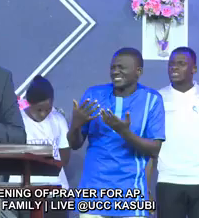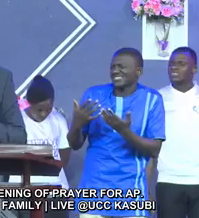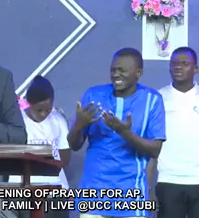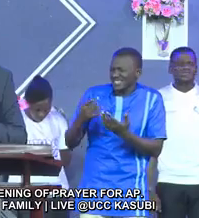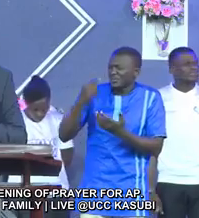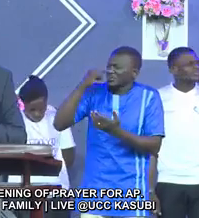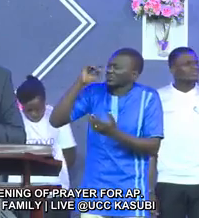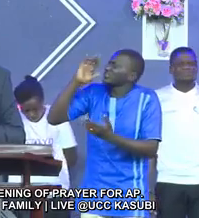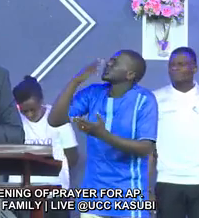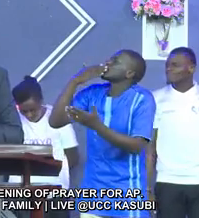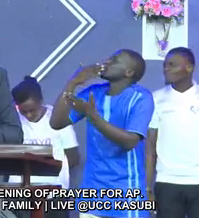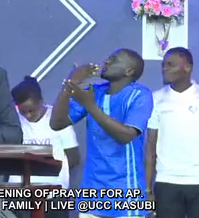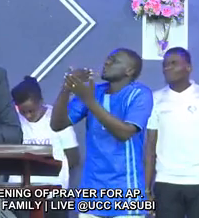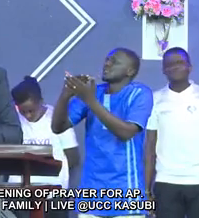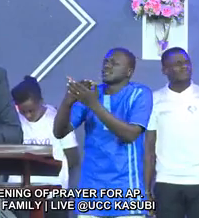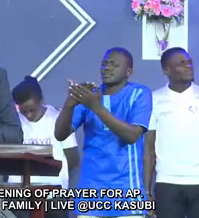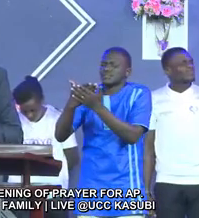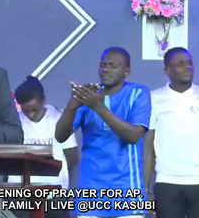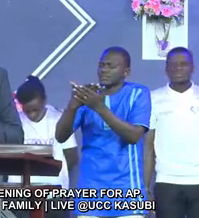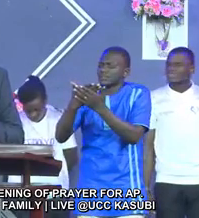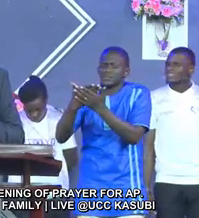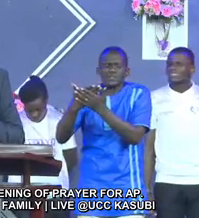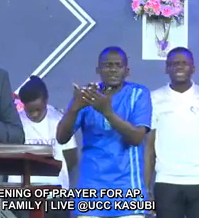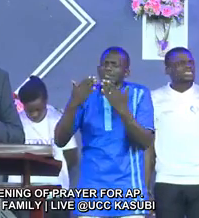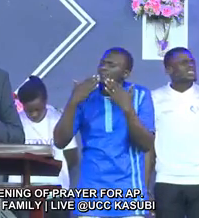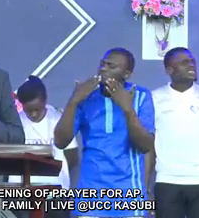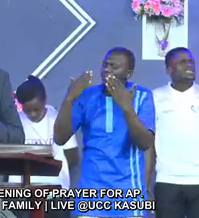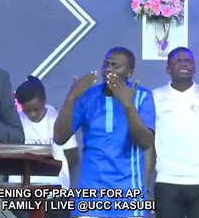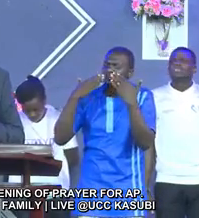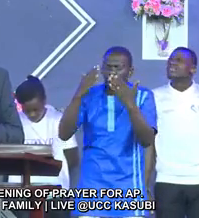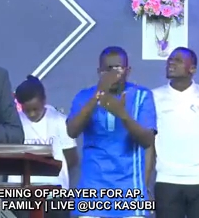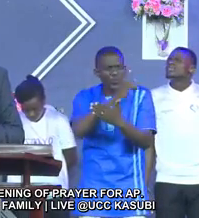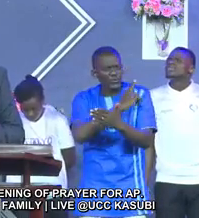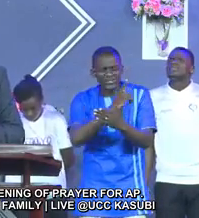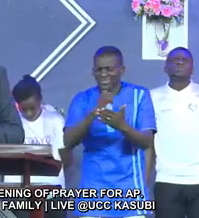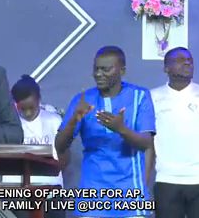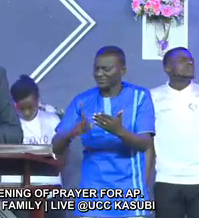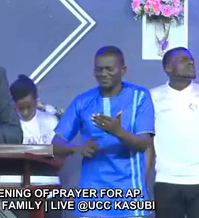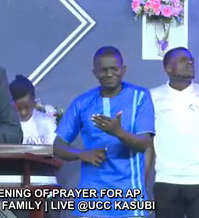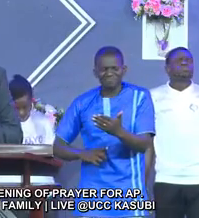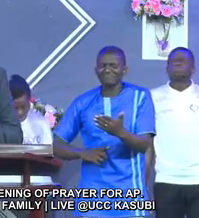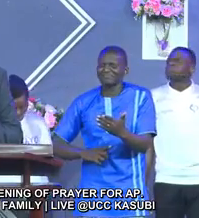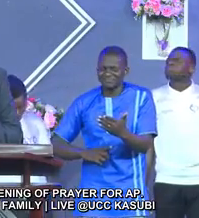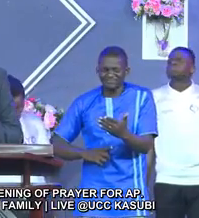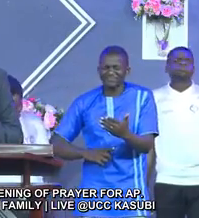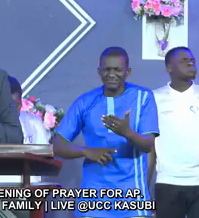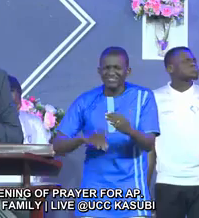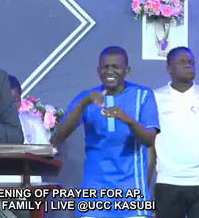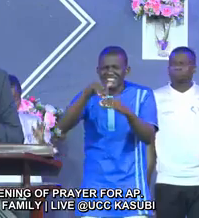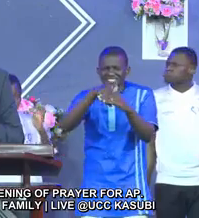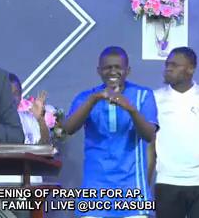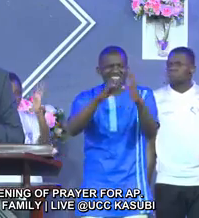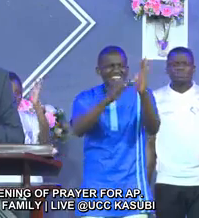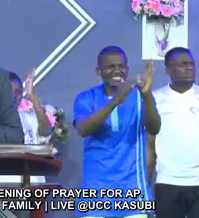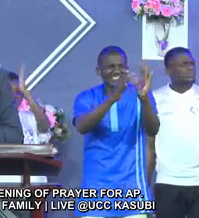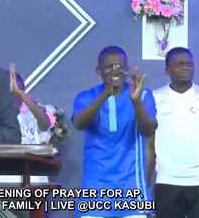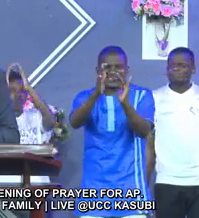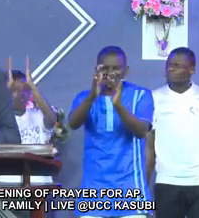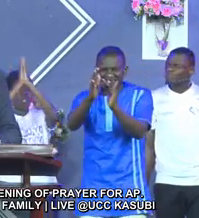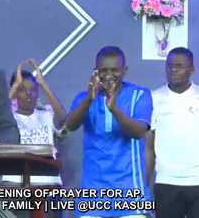okulaba obulungi bwo weebale mukama mu linnya lya Yesu